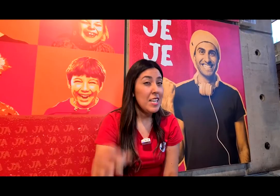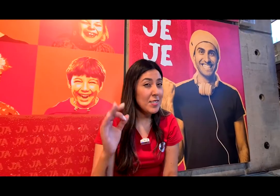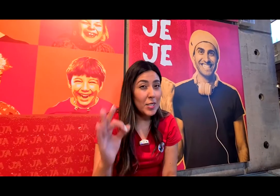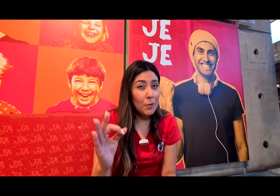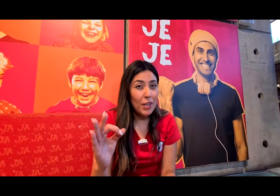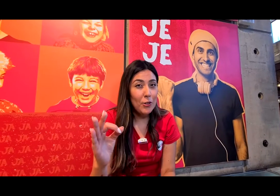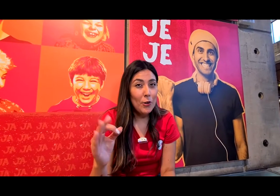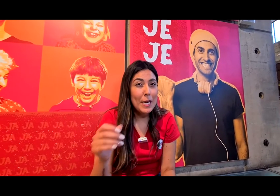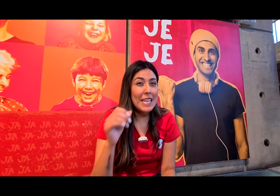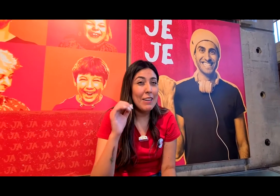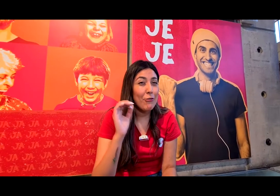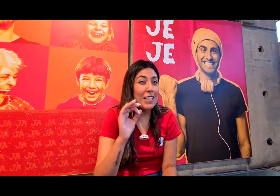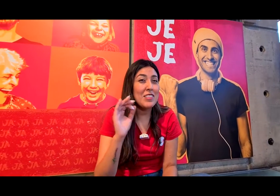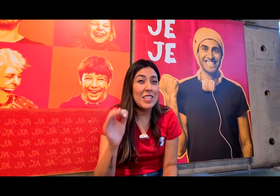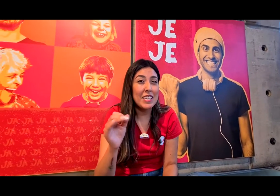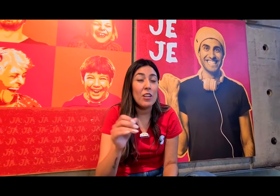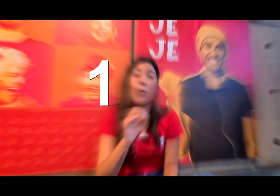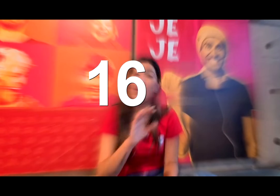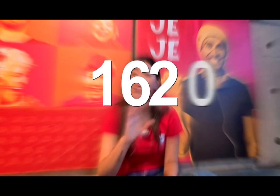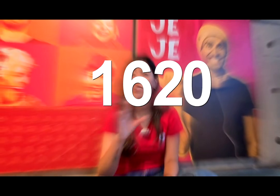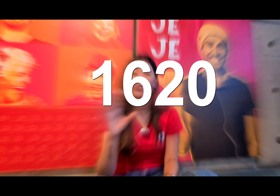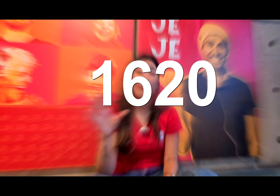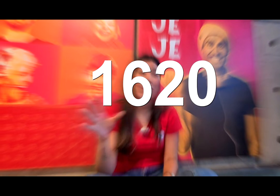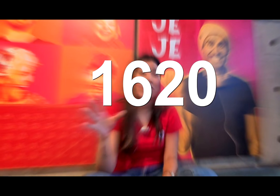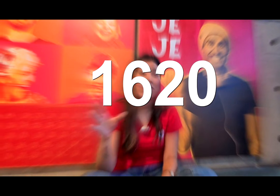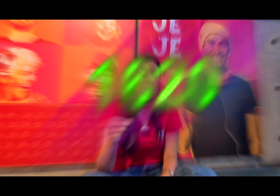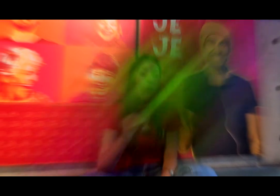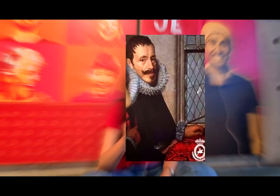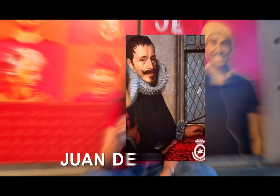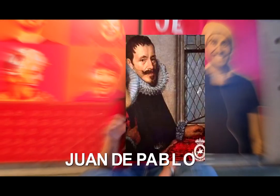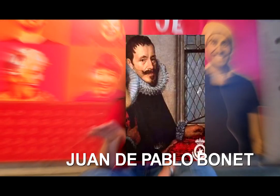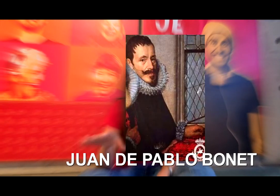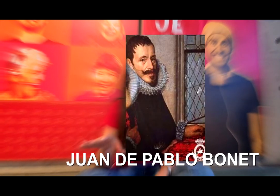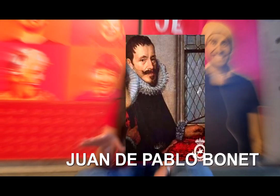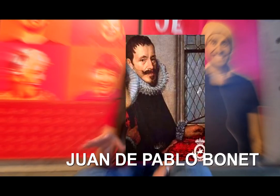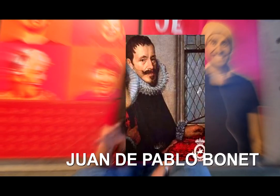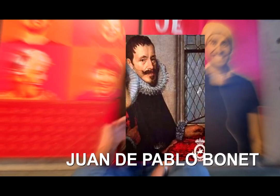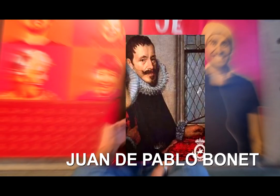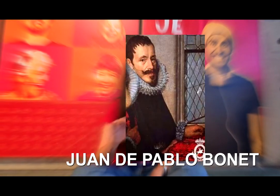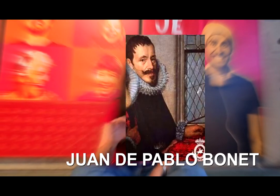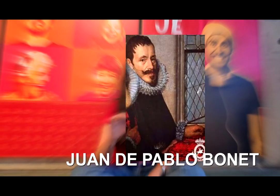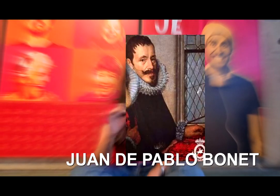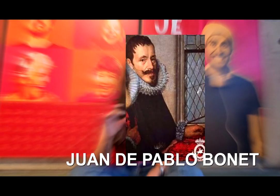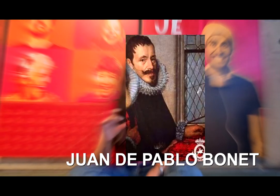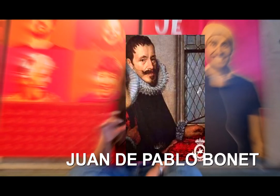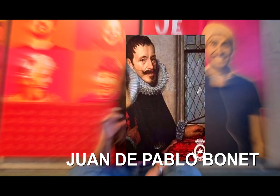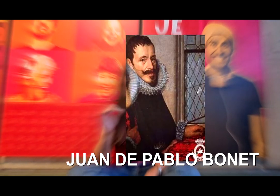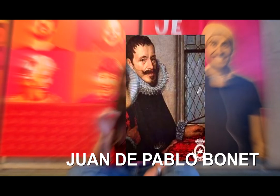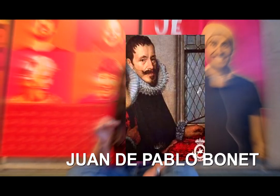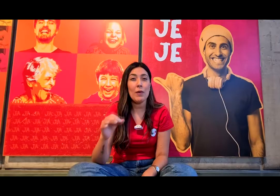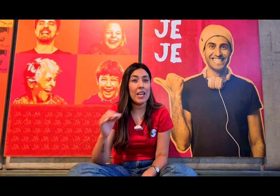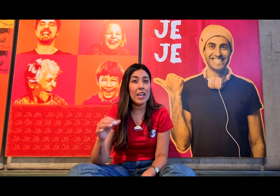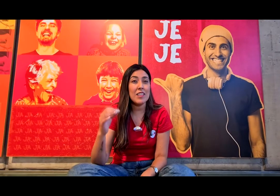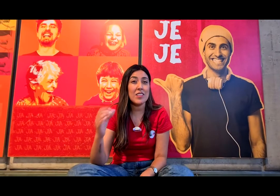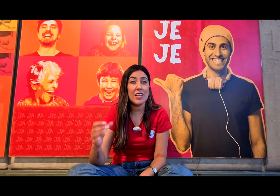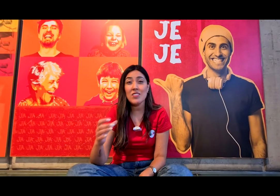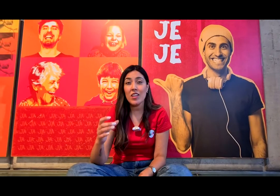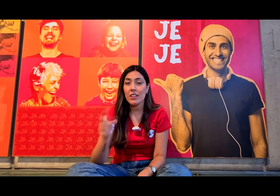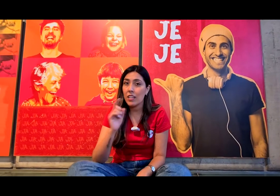Sin embargo, fue recién en los 1620 que Juan Pablo de Bonet publicó el primer método para la enseñanza del